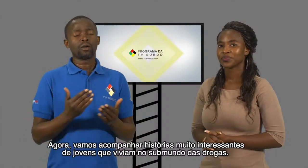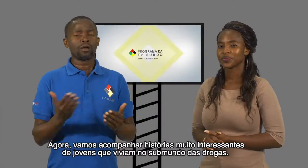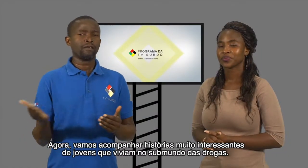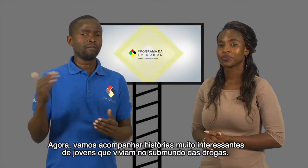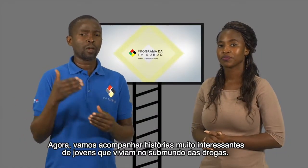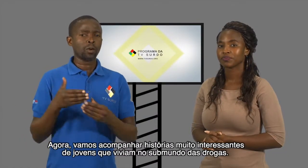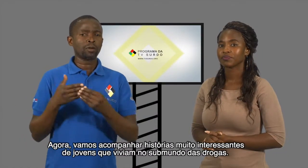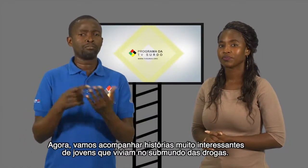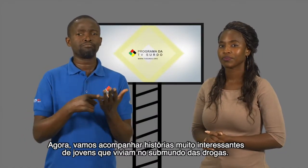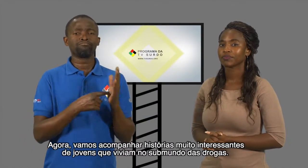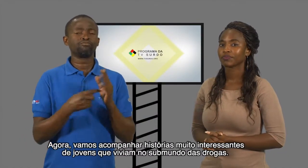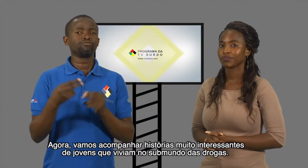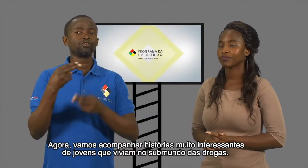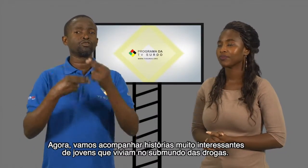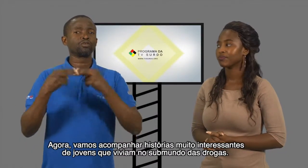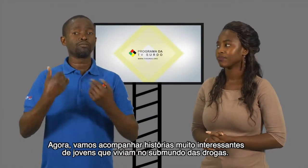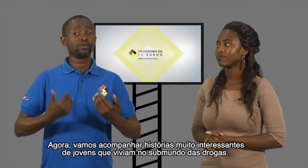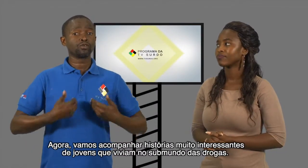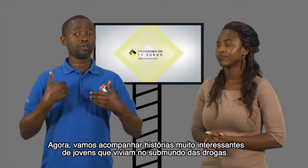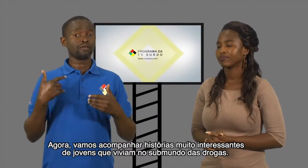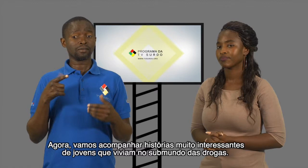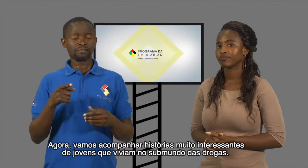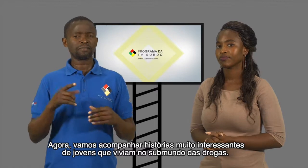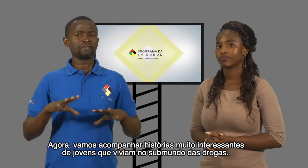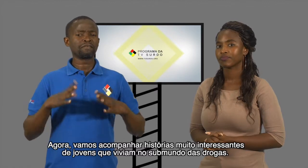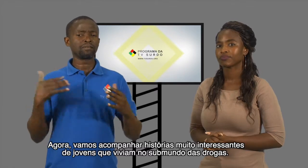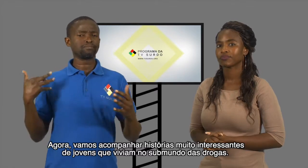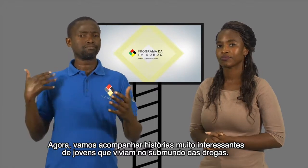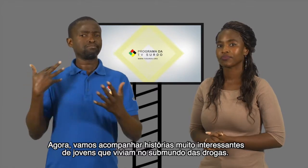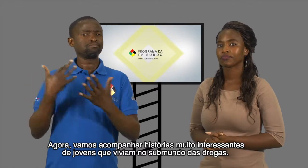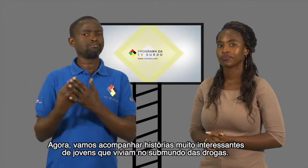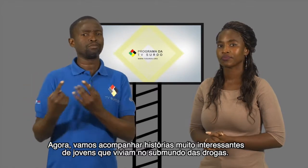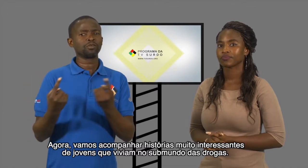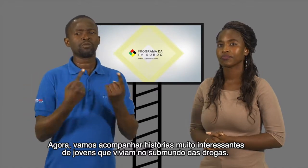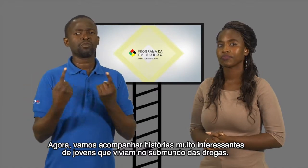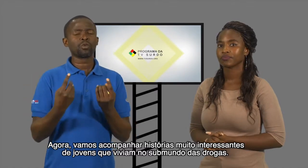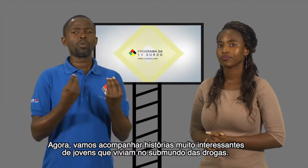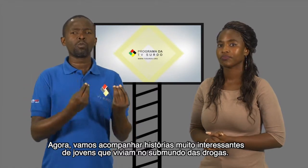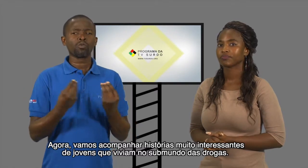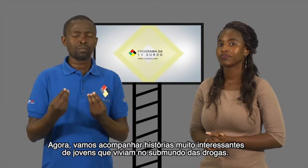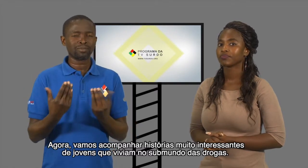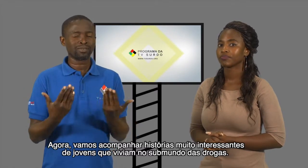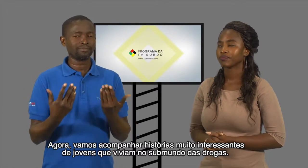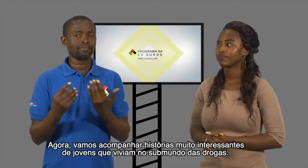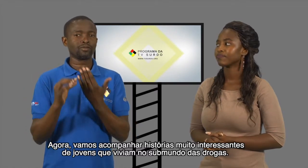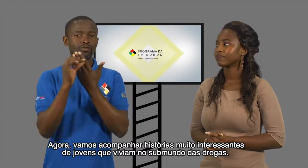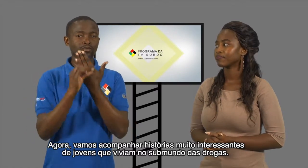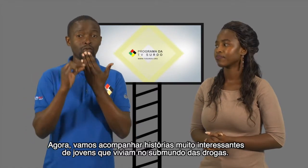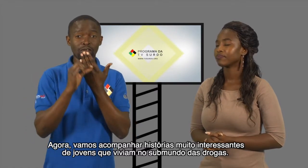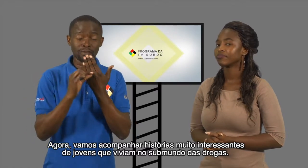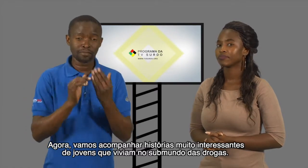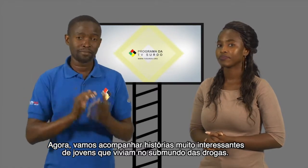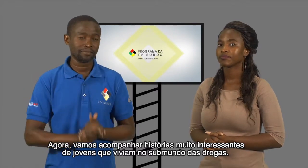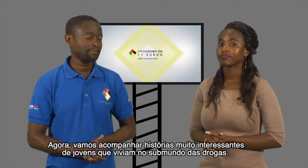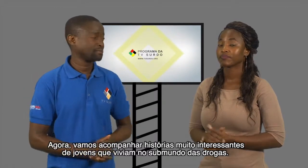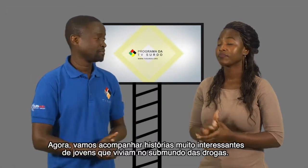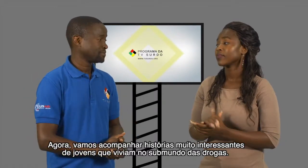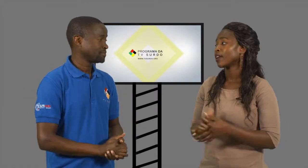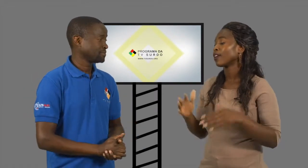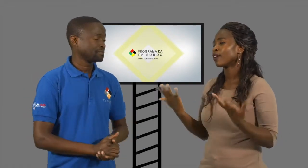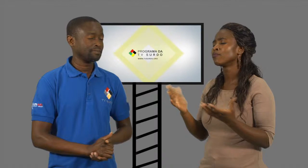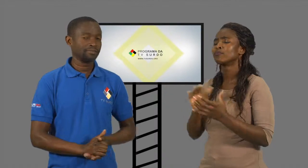Agora, vamos acompanhar histórias muito interessantes de jovens que viviam no submundo das drogas.